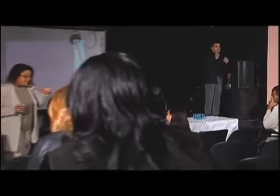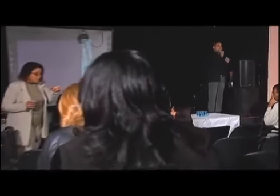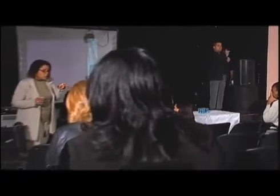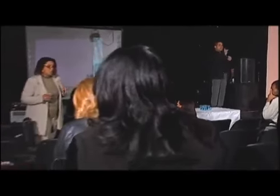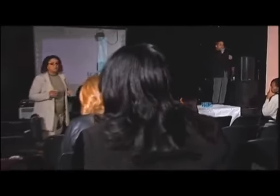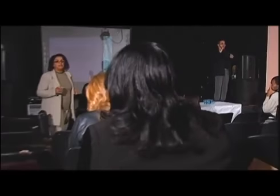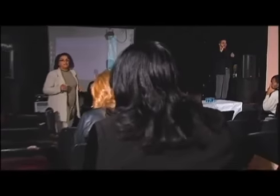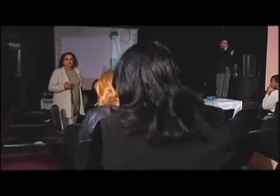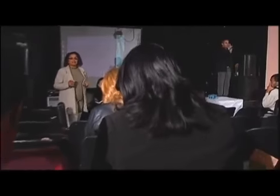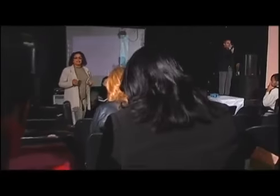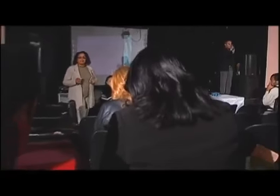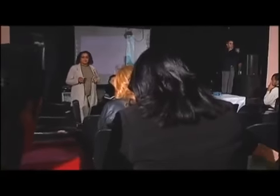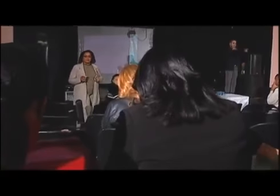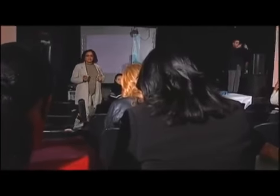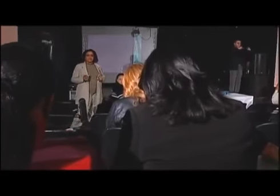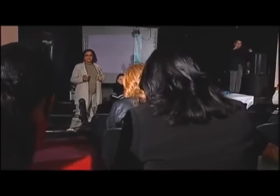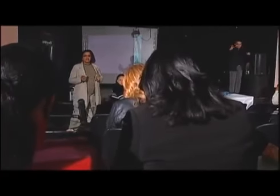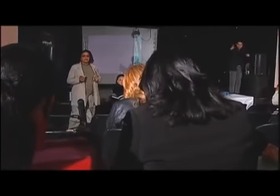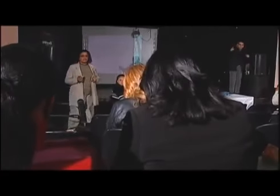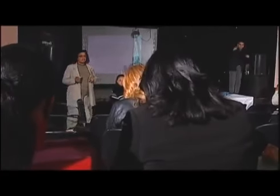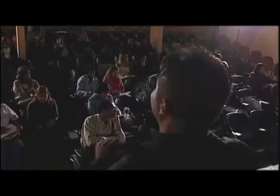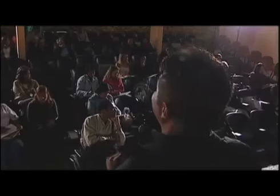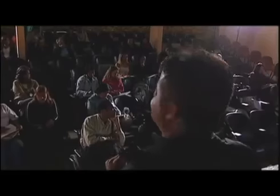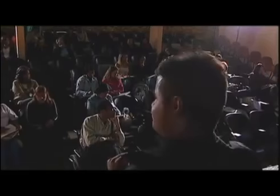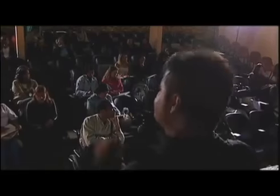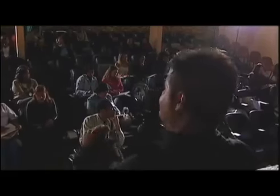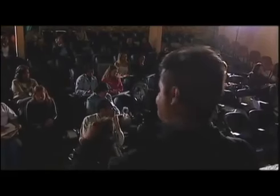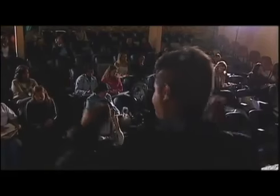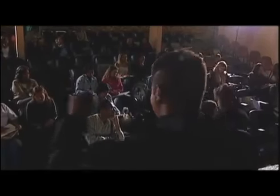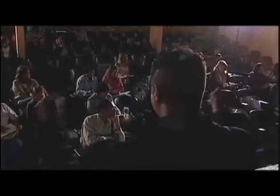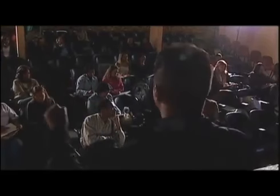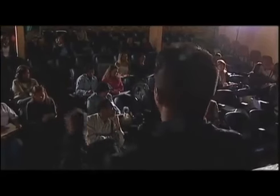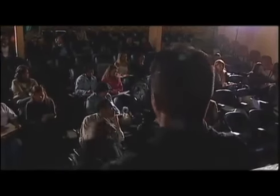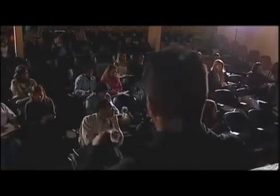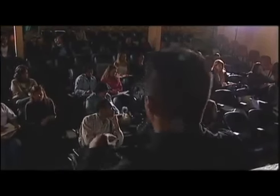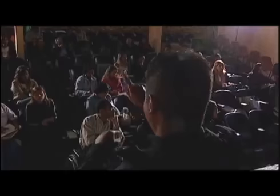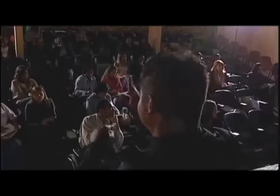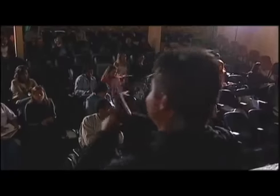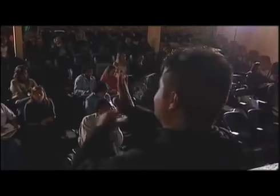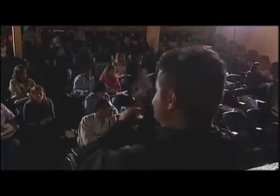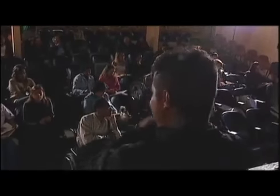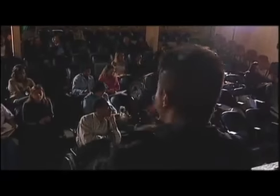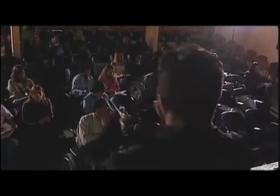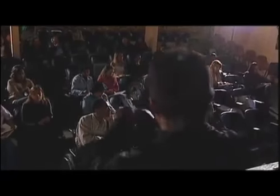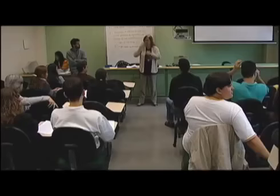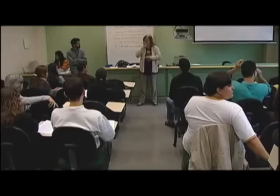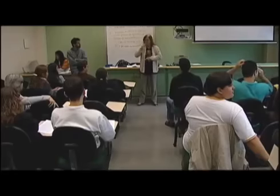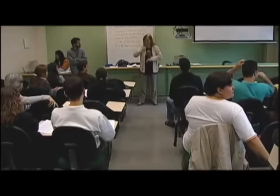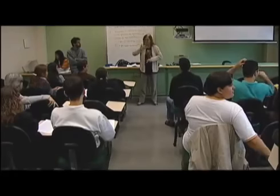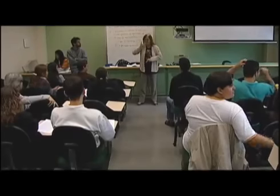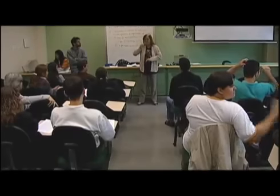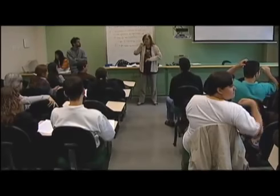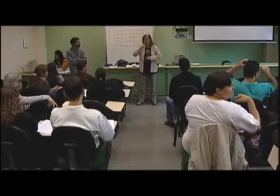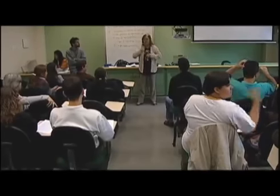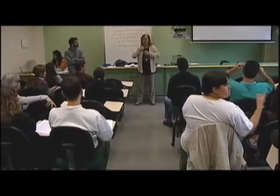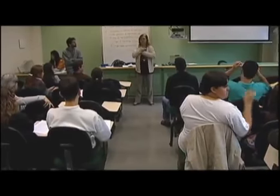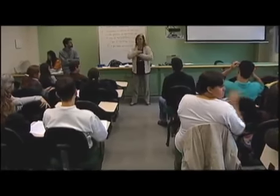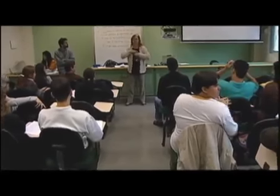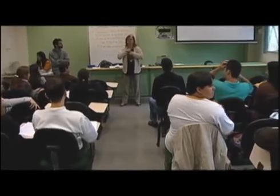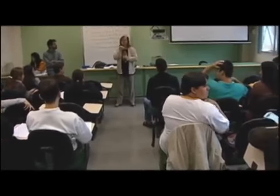ano desde 2006. Eles devem ter formação nos níveis médio ou superior. Aprovados, tornam-se habilitados